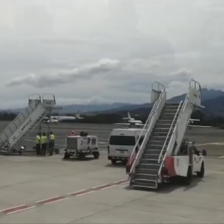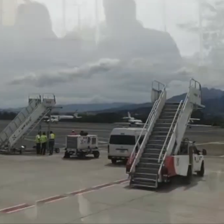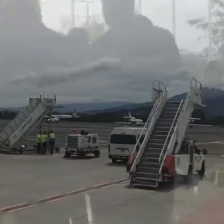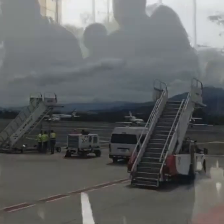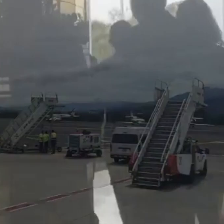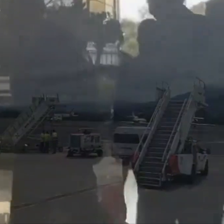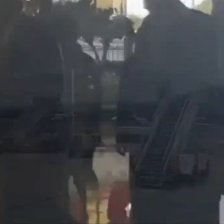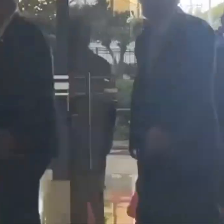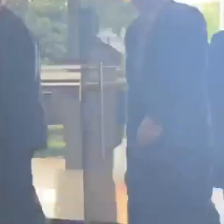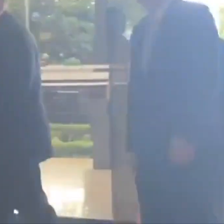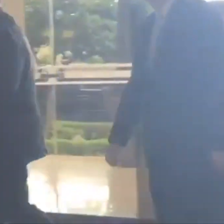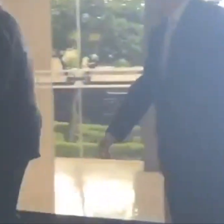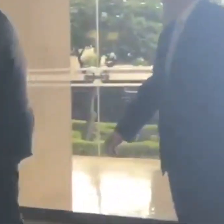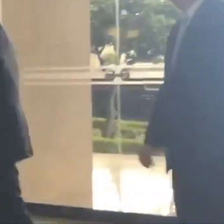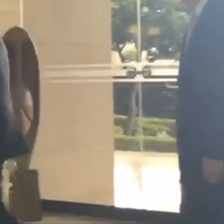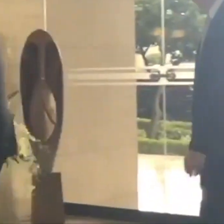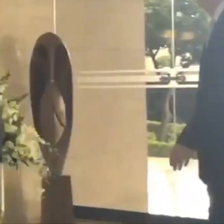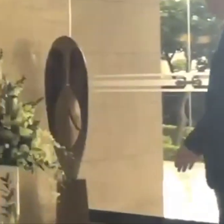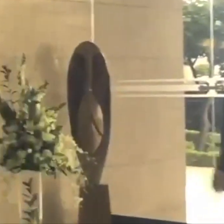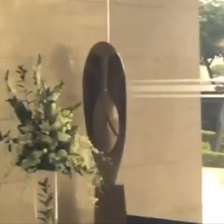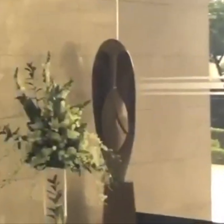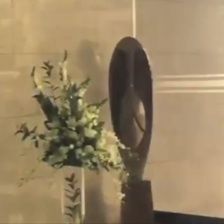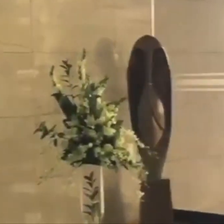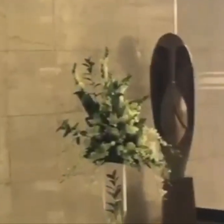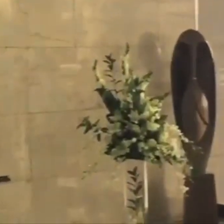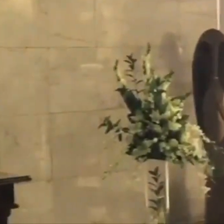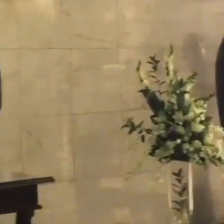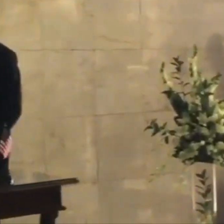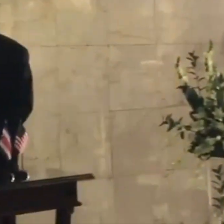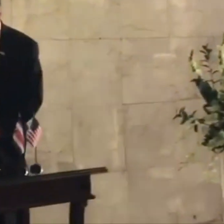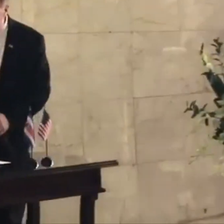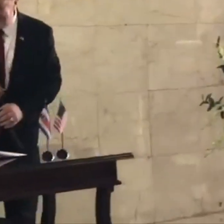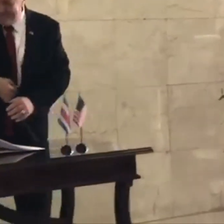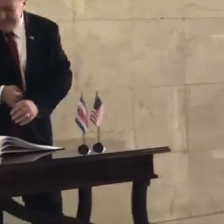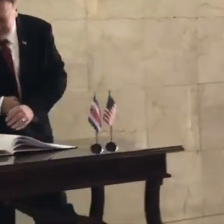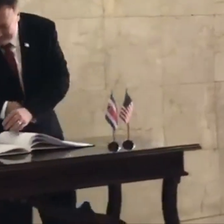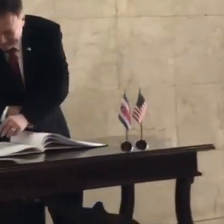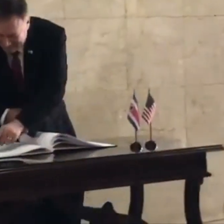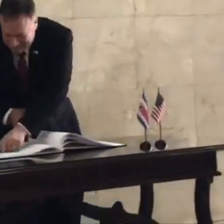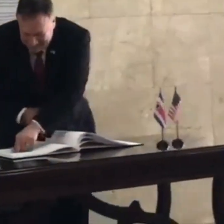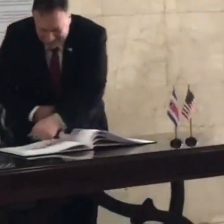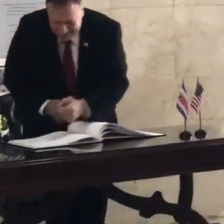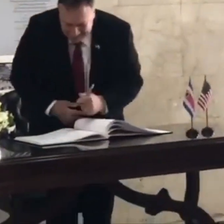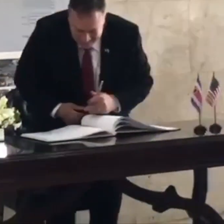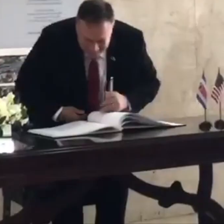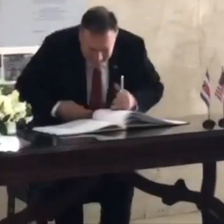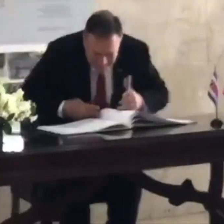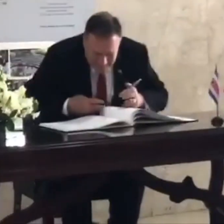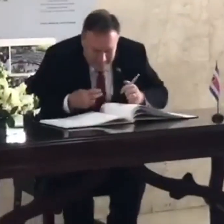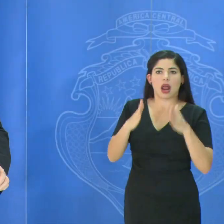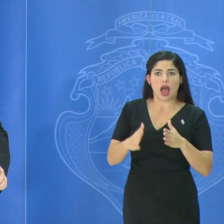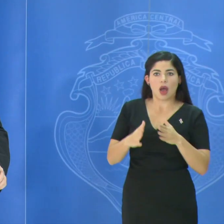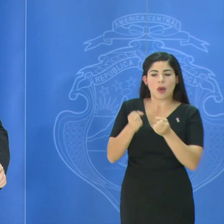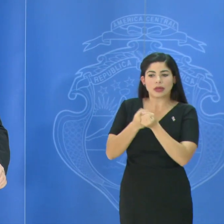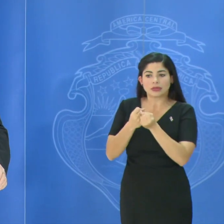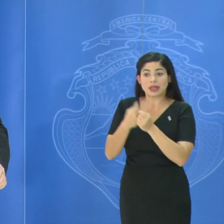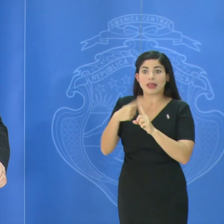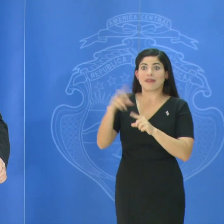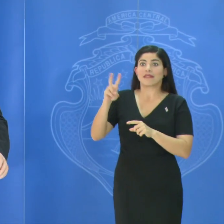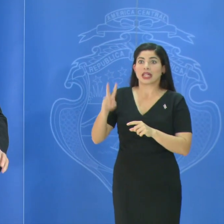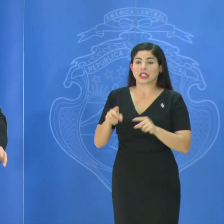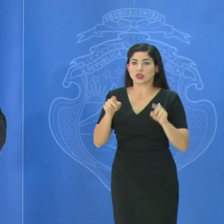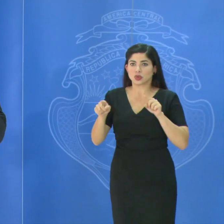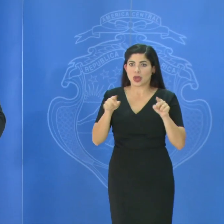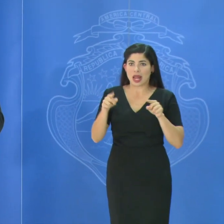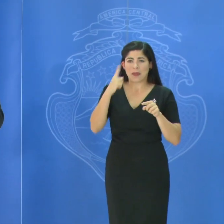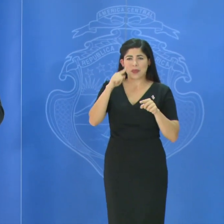El secretario de Estado de Estados Unidos, Michael Pompeo, visitó Costa Rica este martes 21 de enero. Pompeo se reunió con el presidente